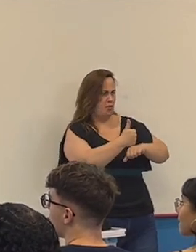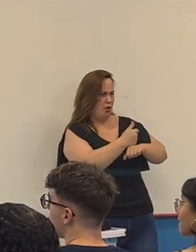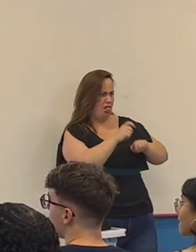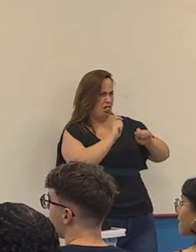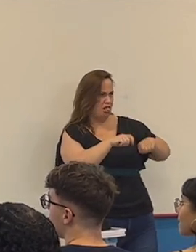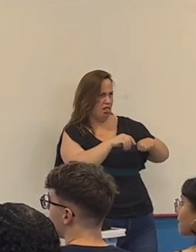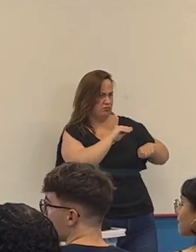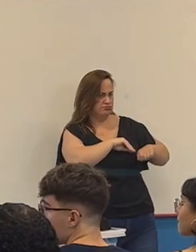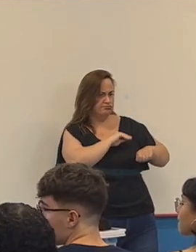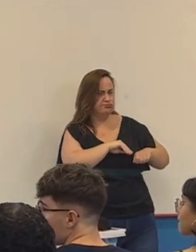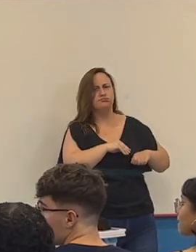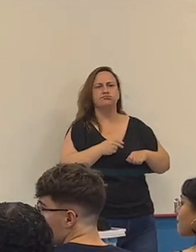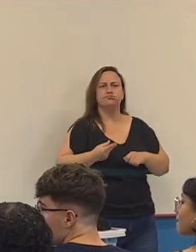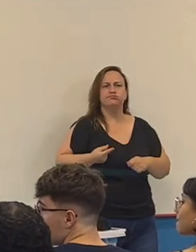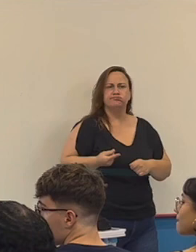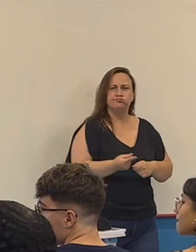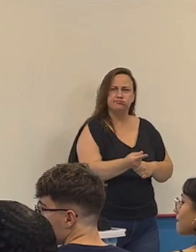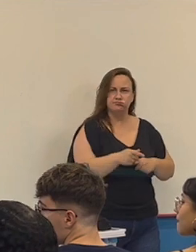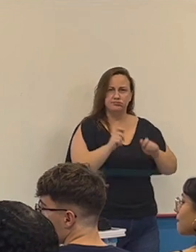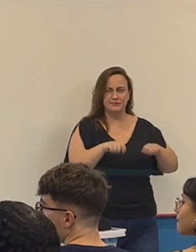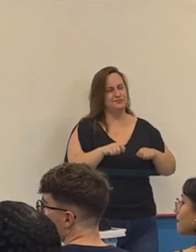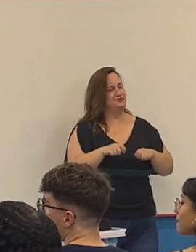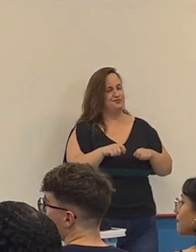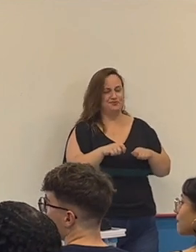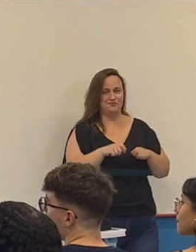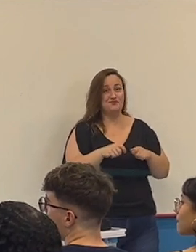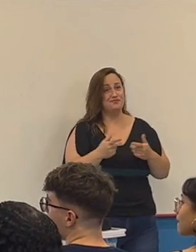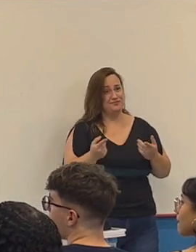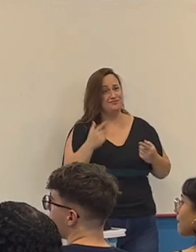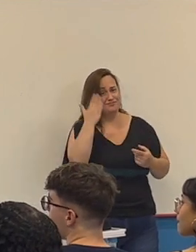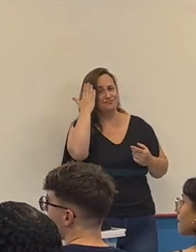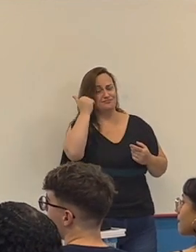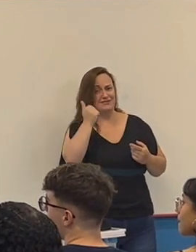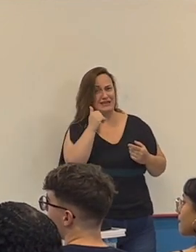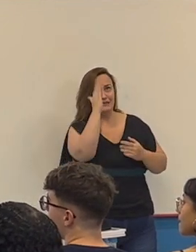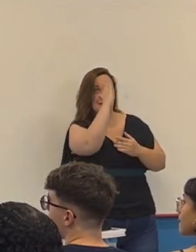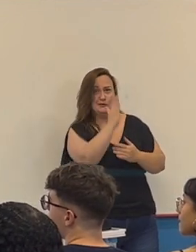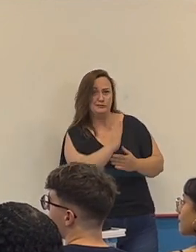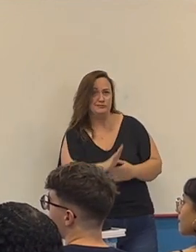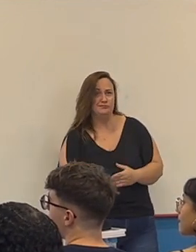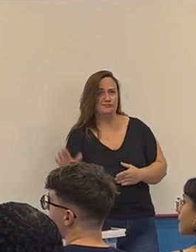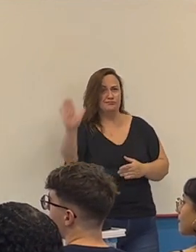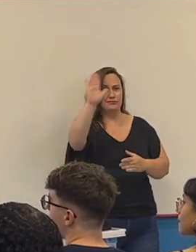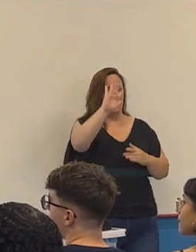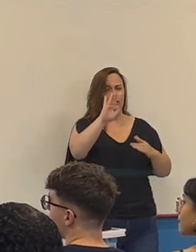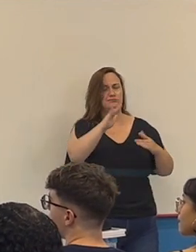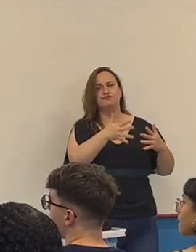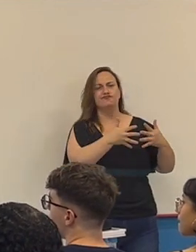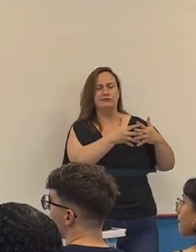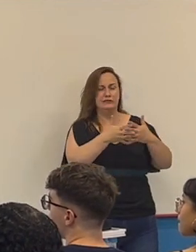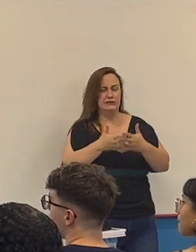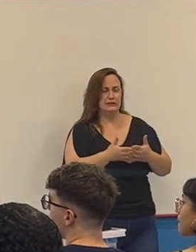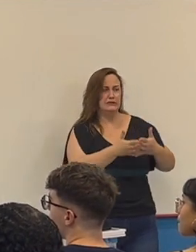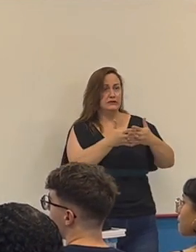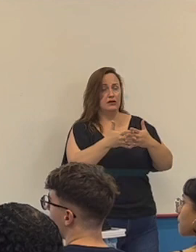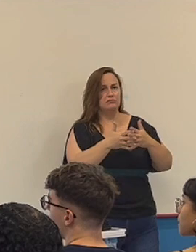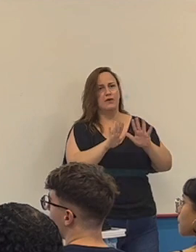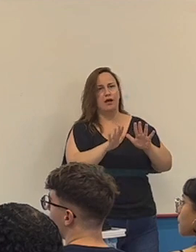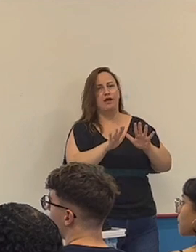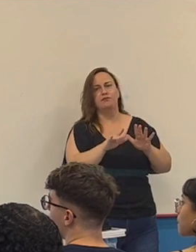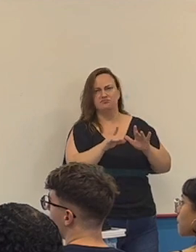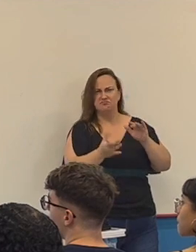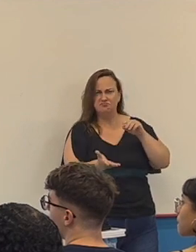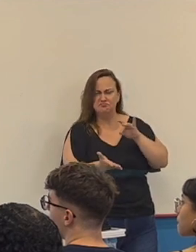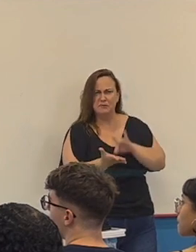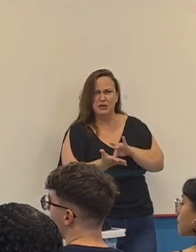conta, precisa, né? Então a gente sabe das condições do Brasil, a gente sabe que... Não só do Brasil, tá, gente? Eu acho que